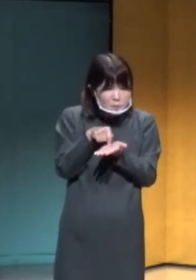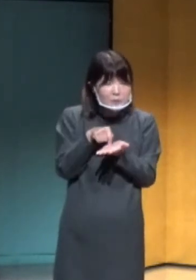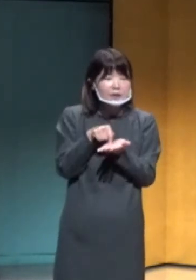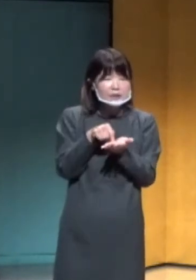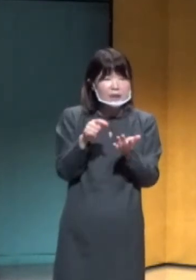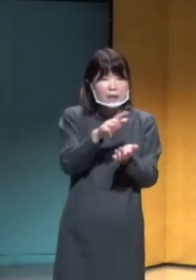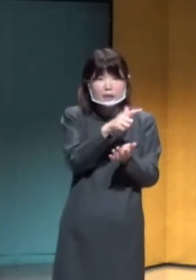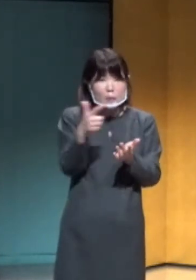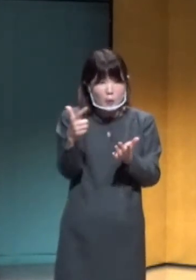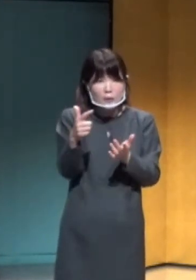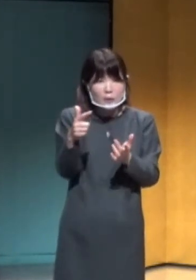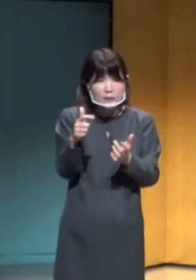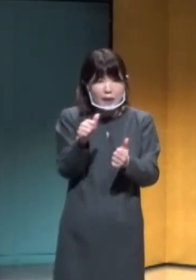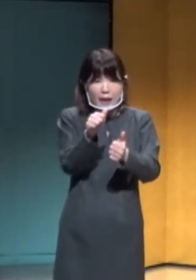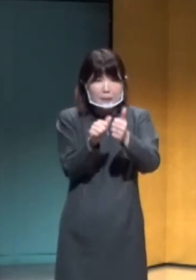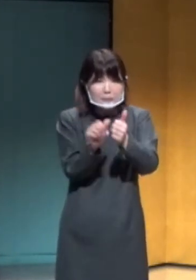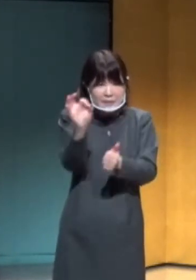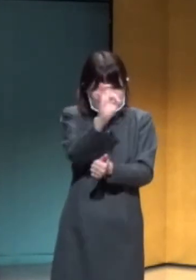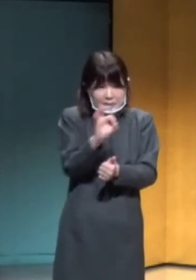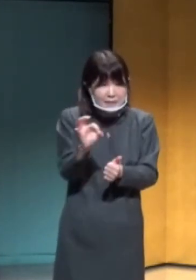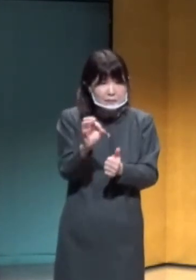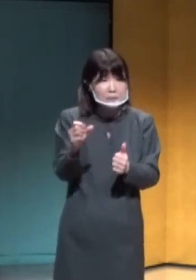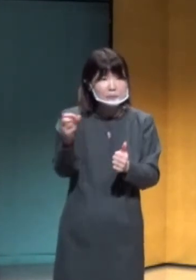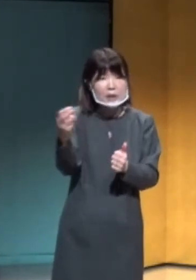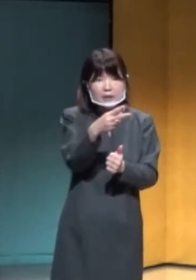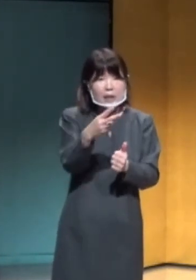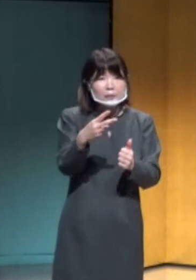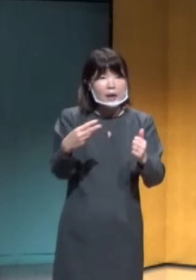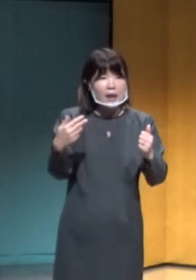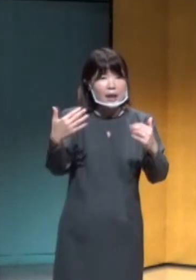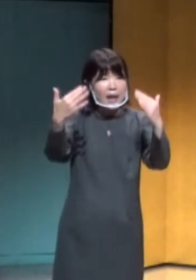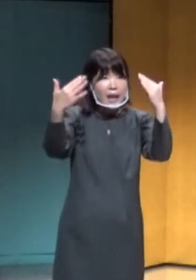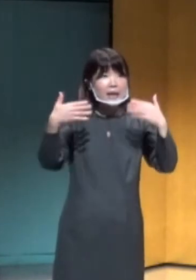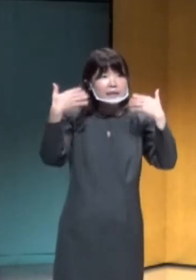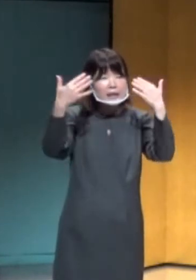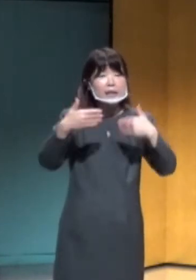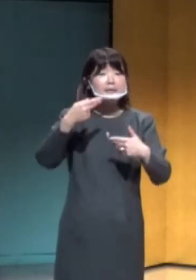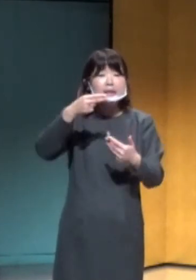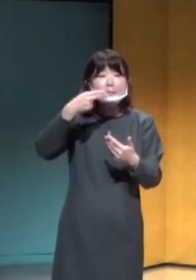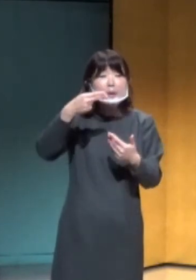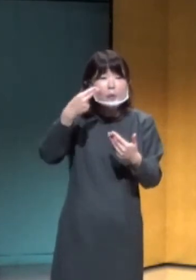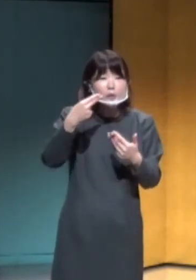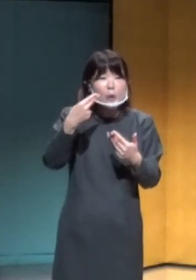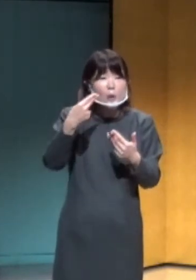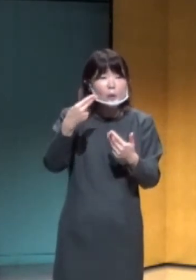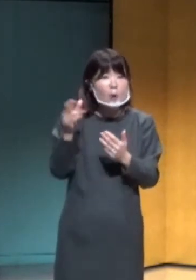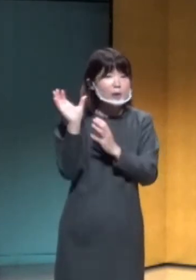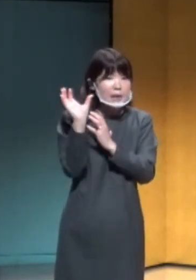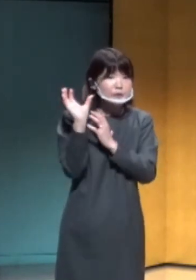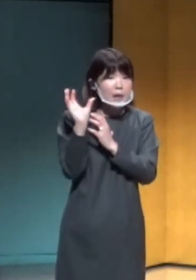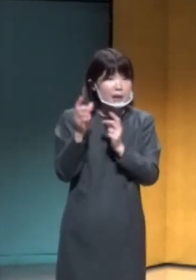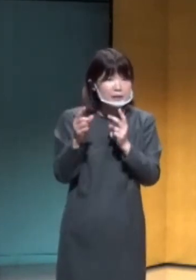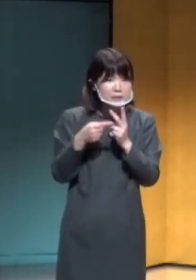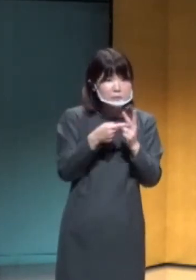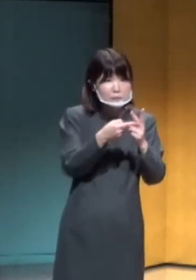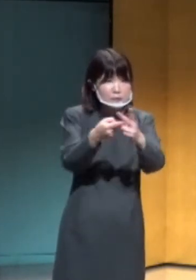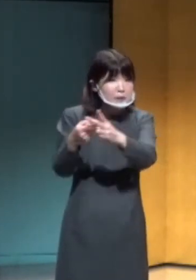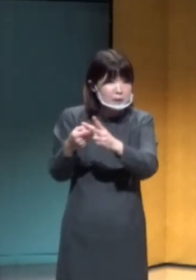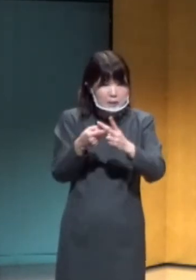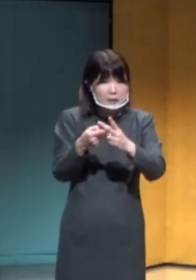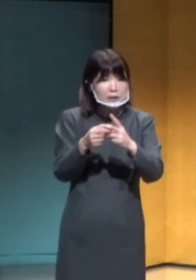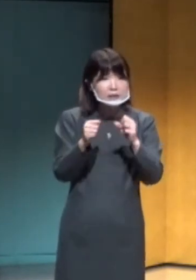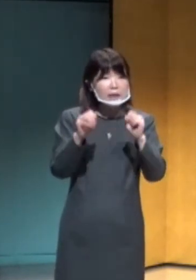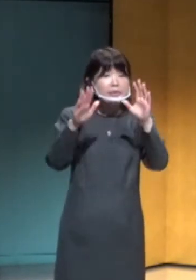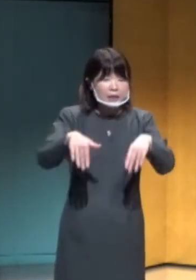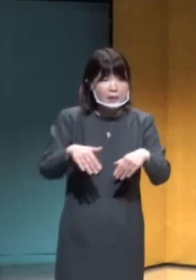日用品、または秋からは食事などをつけましたものを宅配をさせていただいております。こ